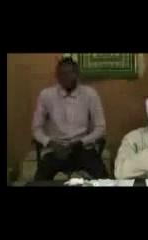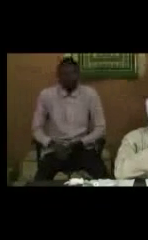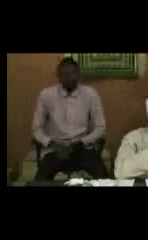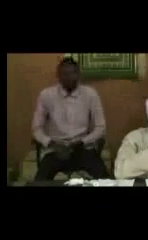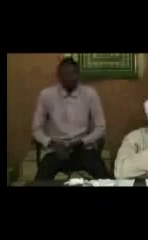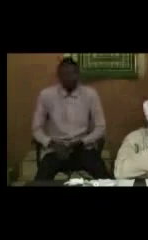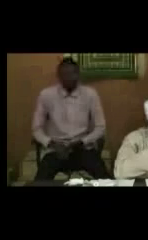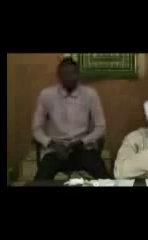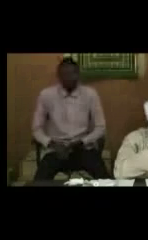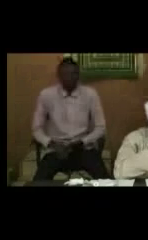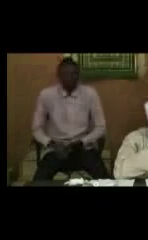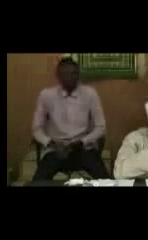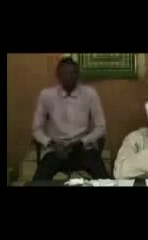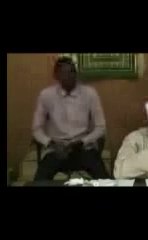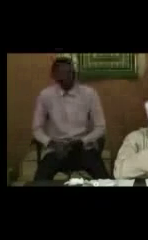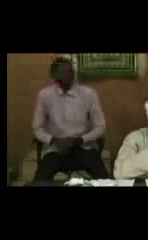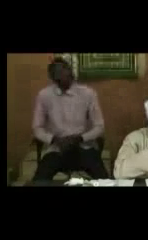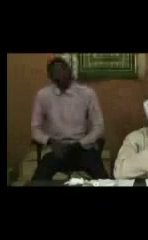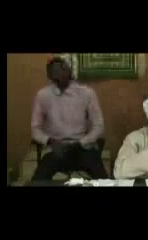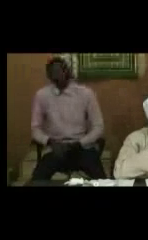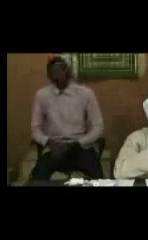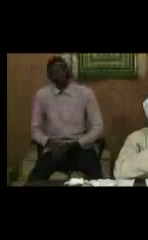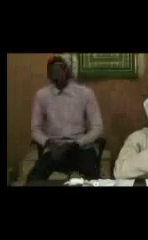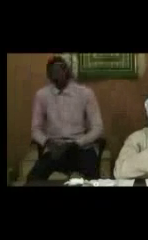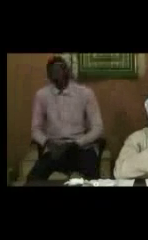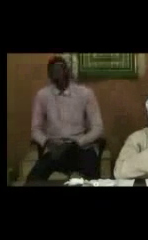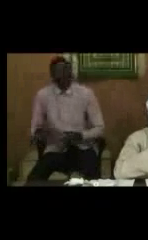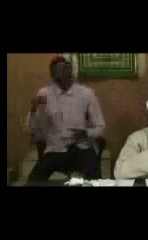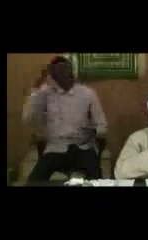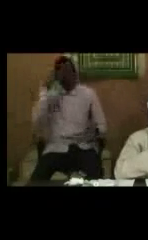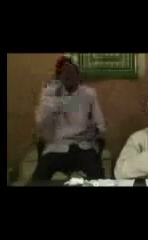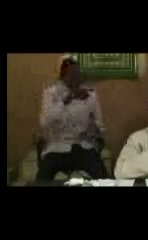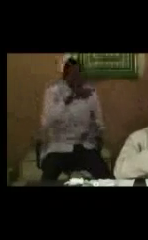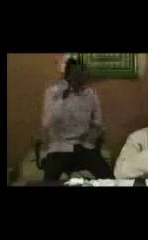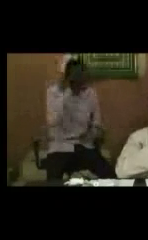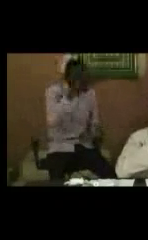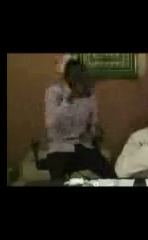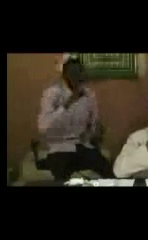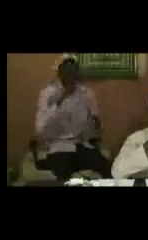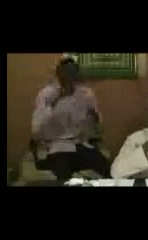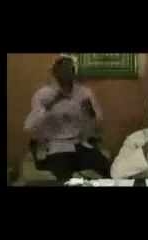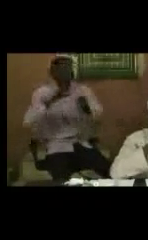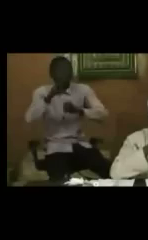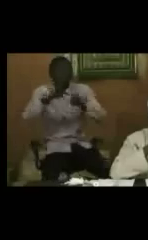re lo fese rinle won won gbe si ori idajo marfu ni